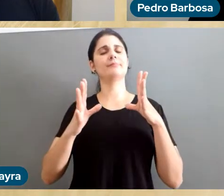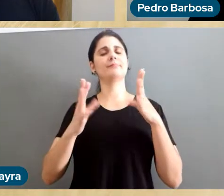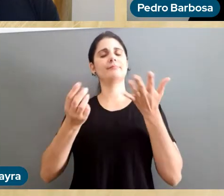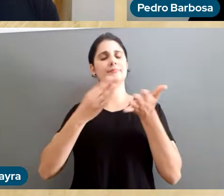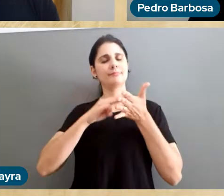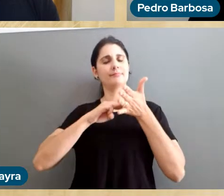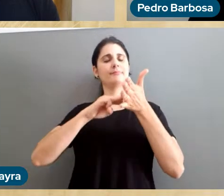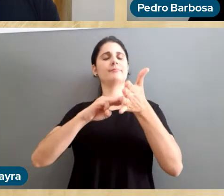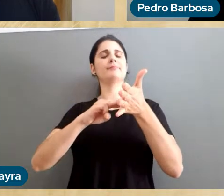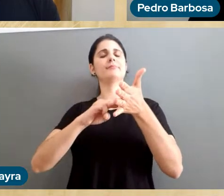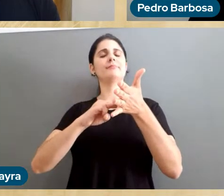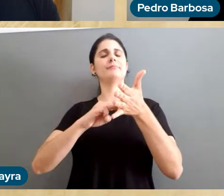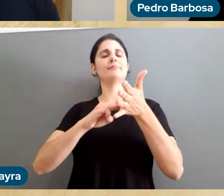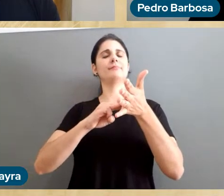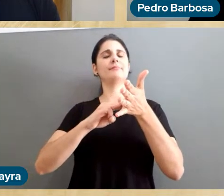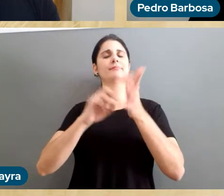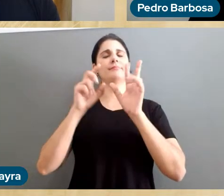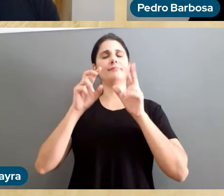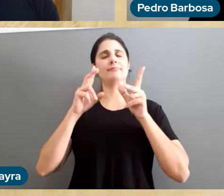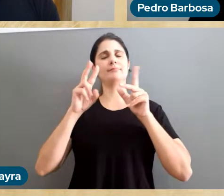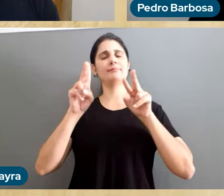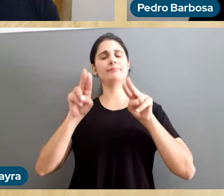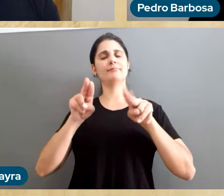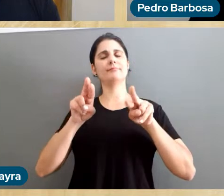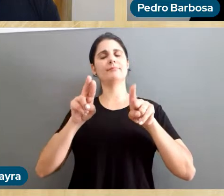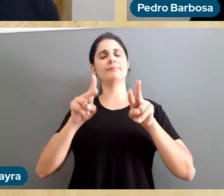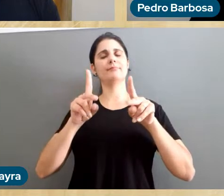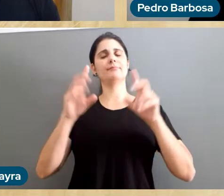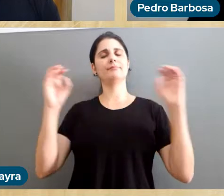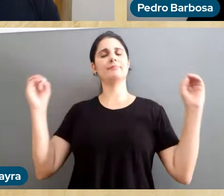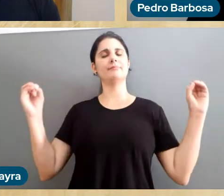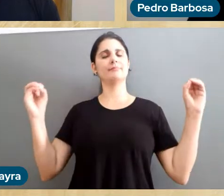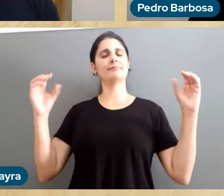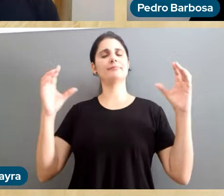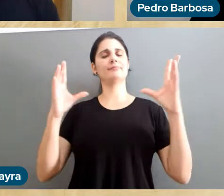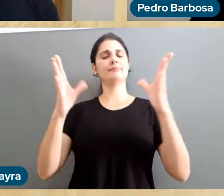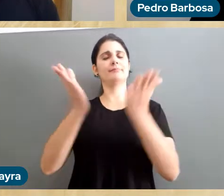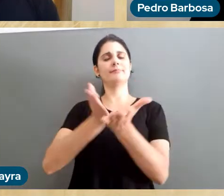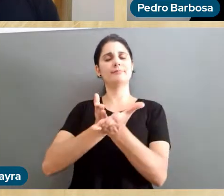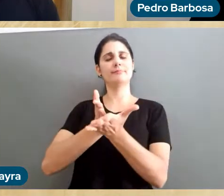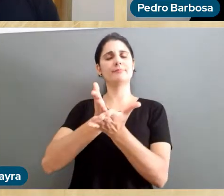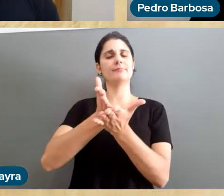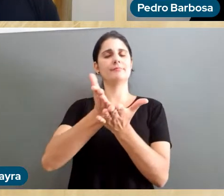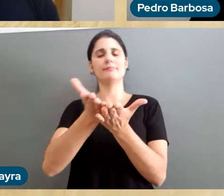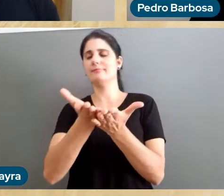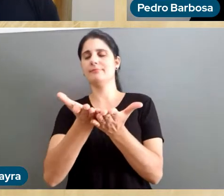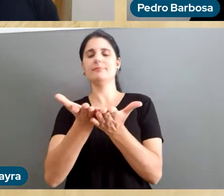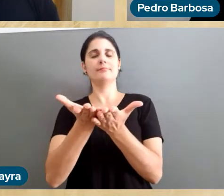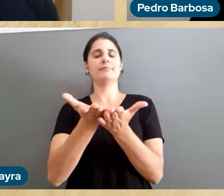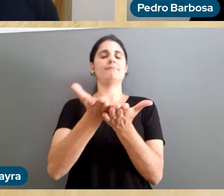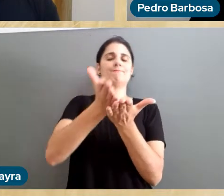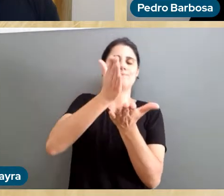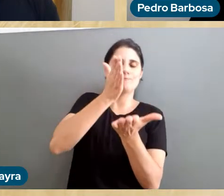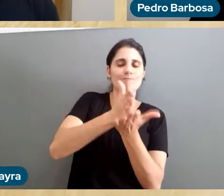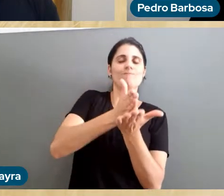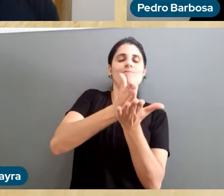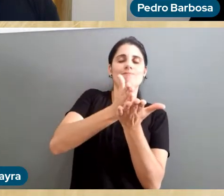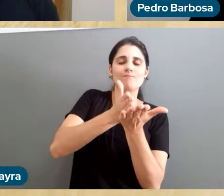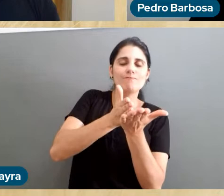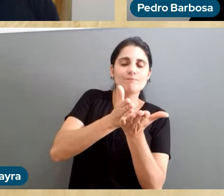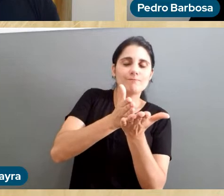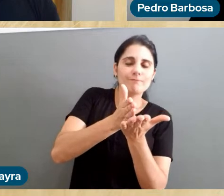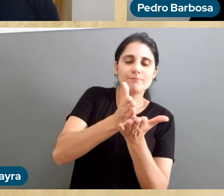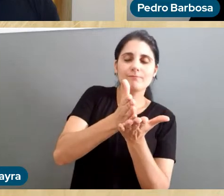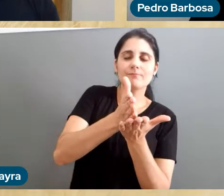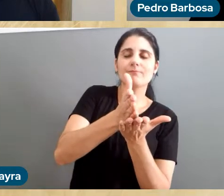irmão maior, que orienta a nossa trajetória a fim de que nós não nos percamos nas estradas das ilusões,